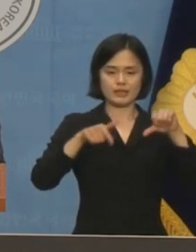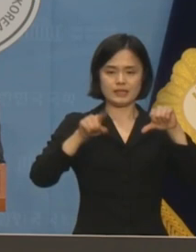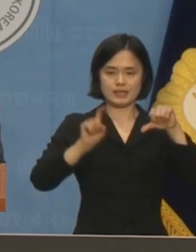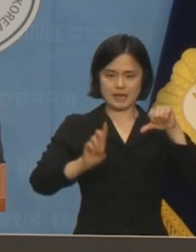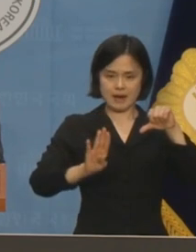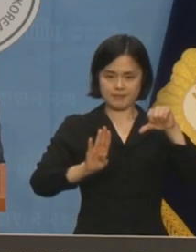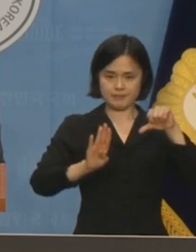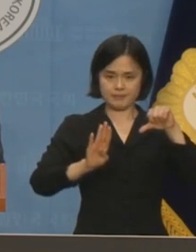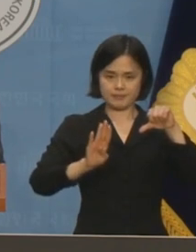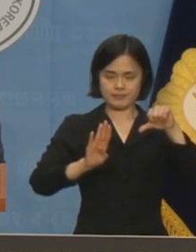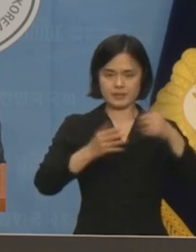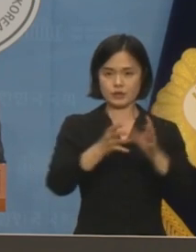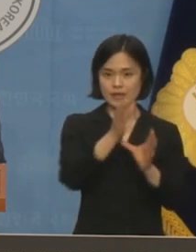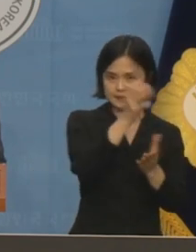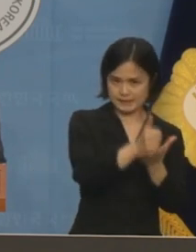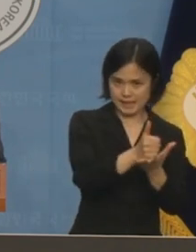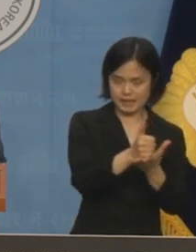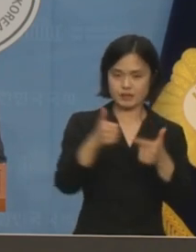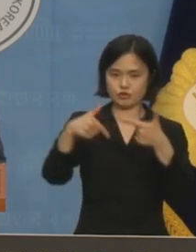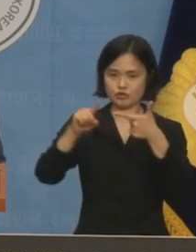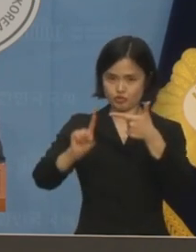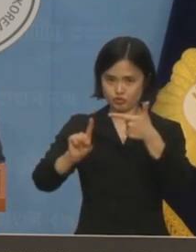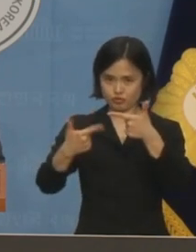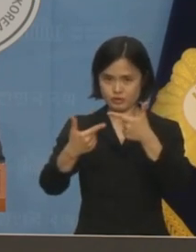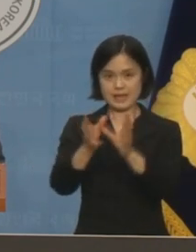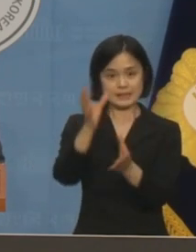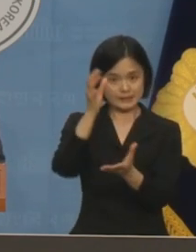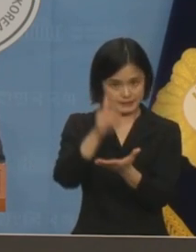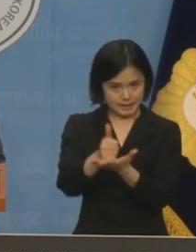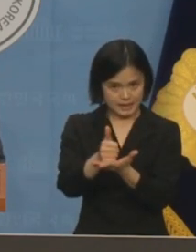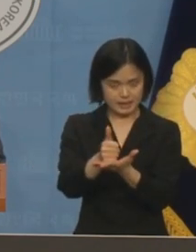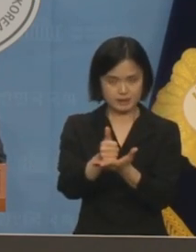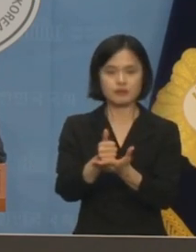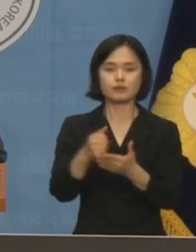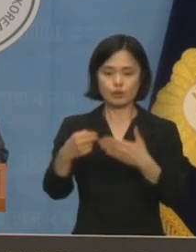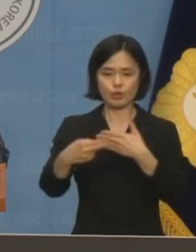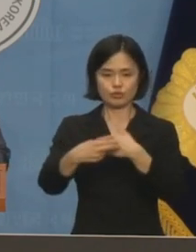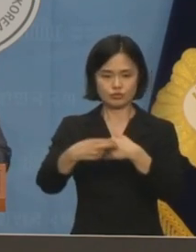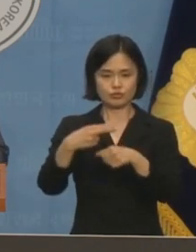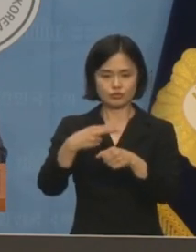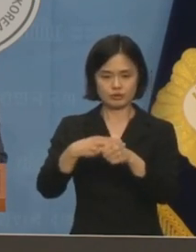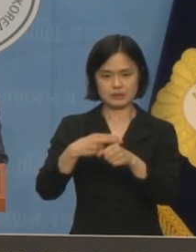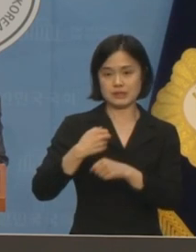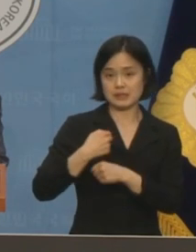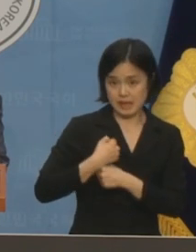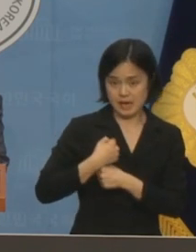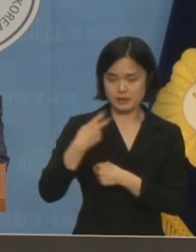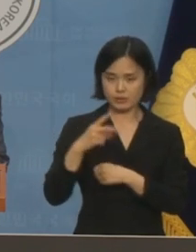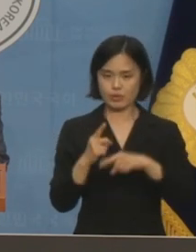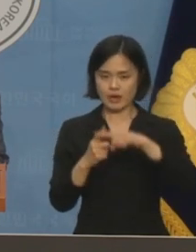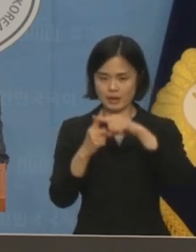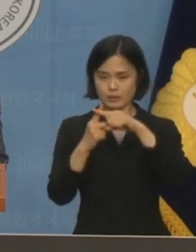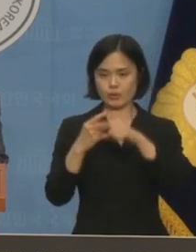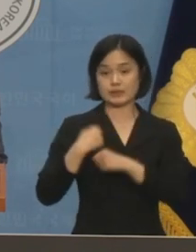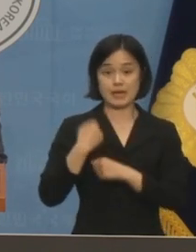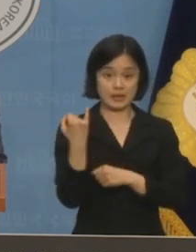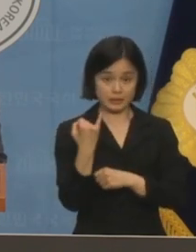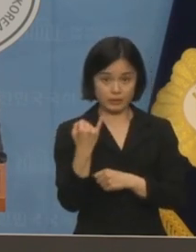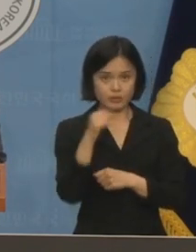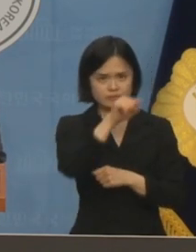여단장과 제6군단장 그리고 군의관과 간호장교 등 관련자를